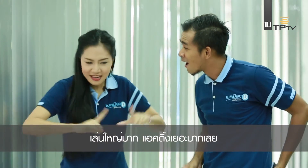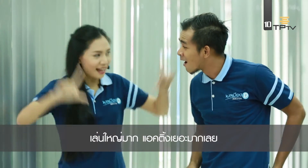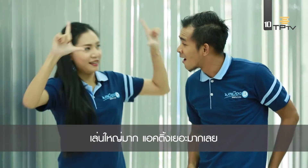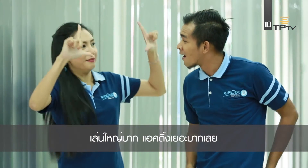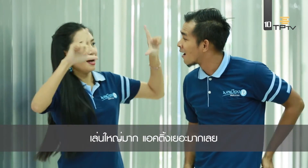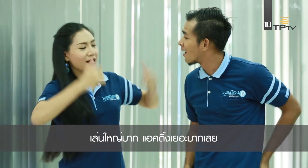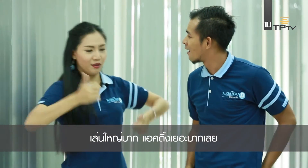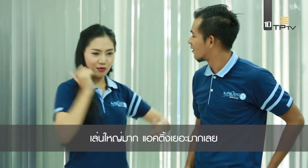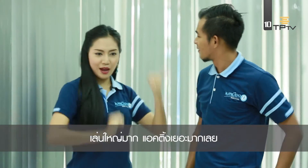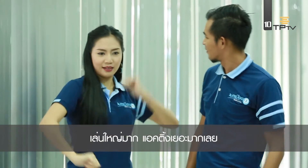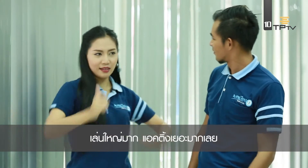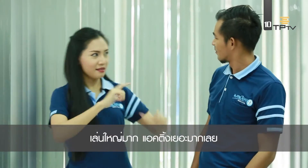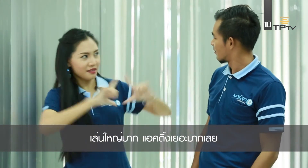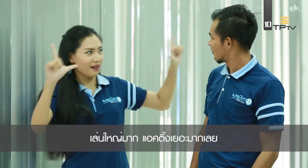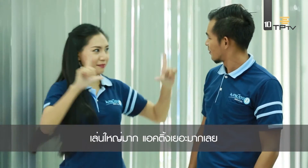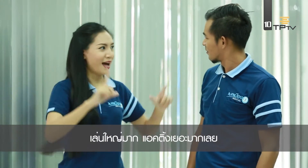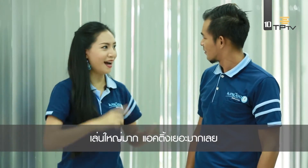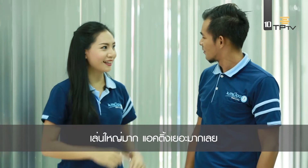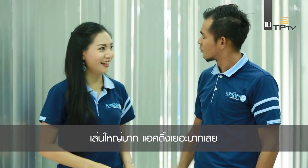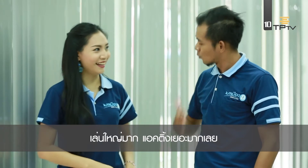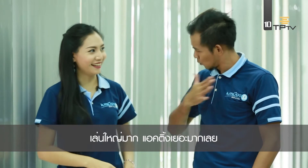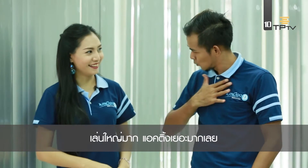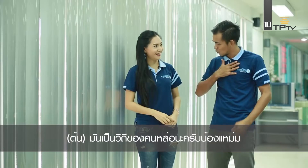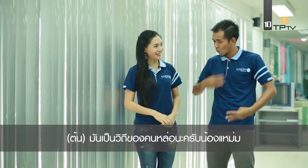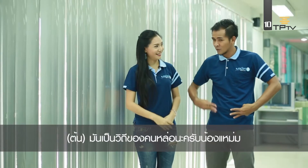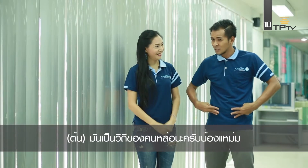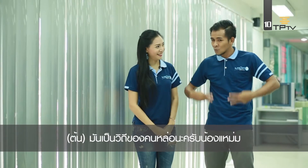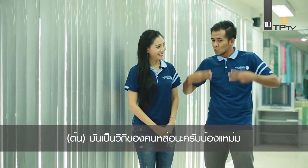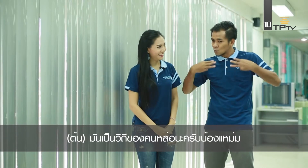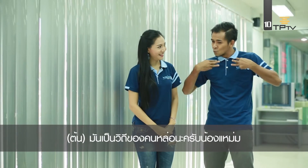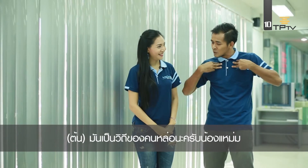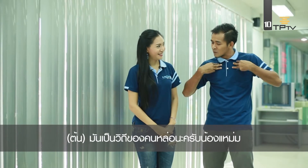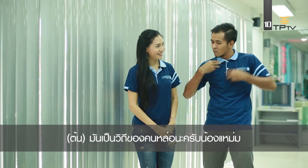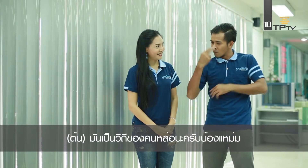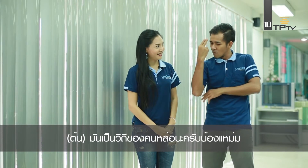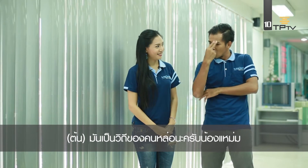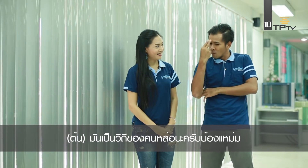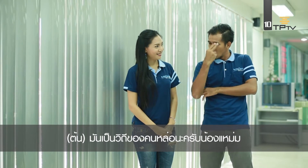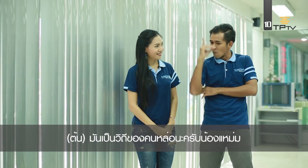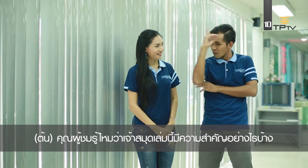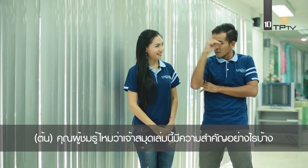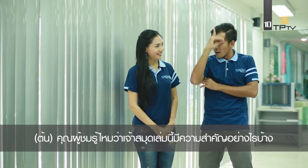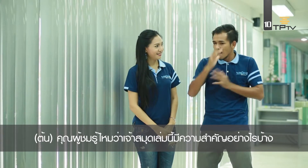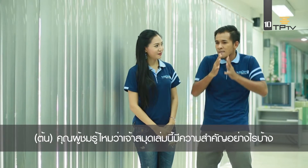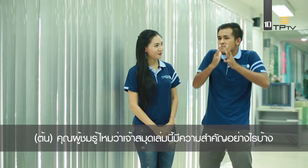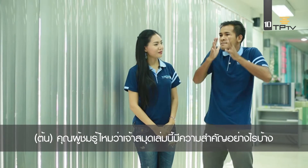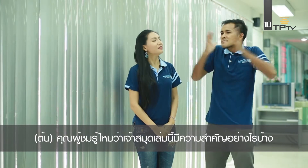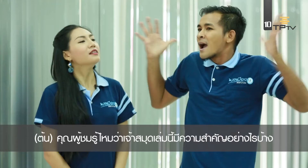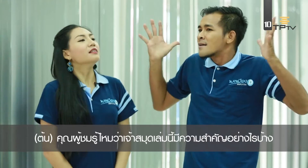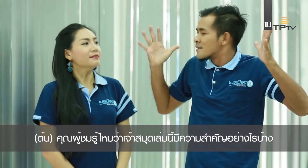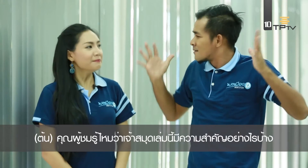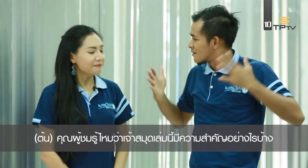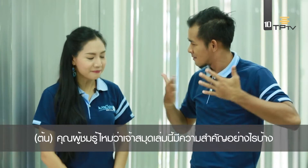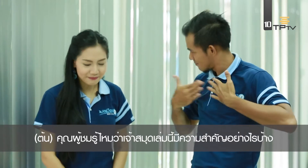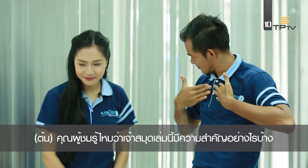เล่นใหญ่มากเลยโอ้โห acting เยอะมากเลย มันเป็นวิถีของคนหล่อนะครับน้องแมมคุณผู้ช